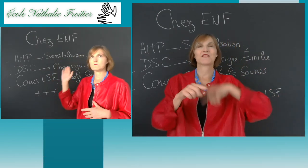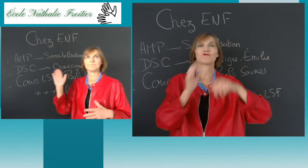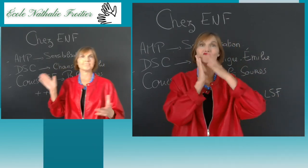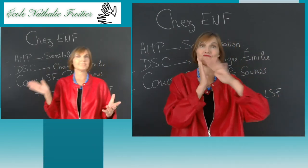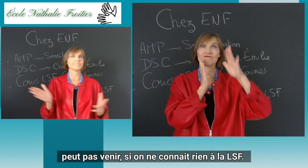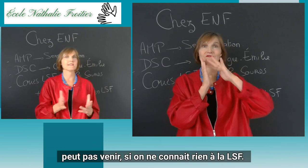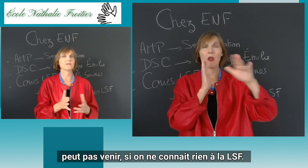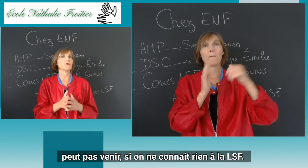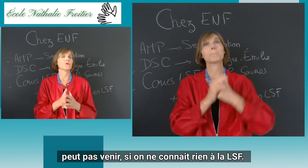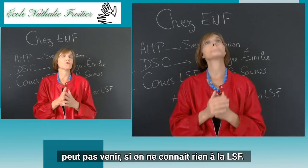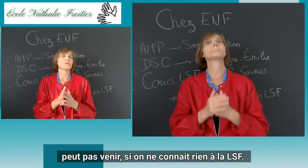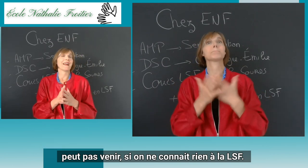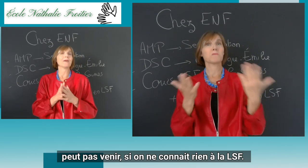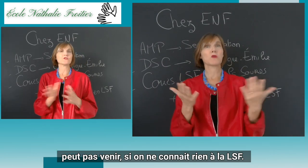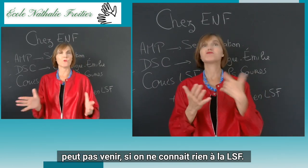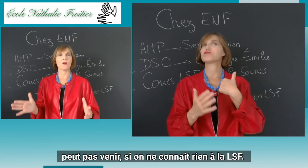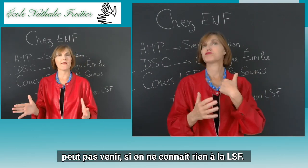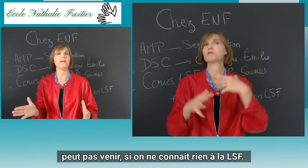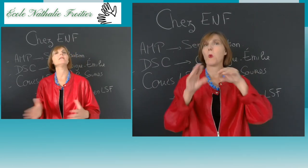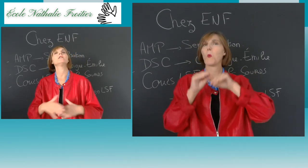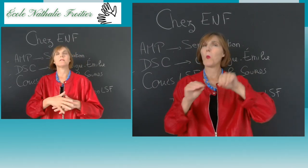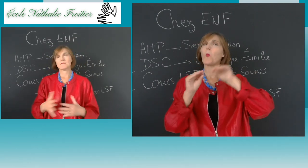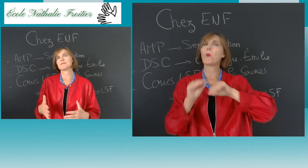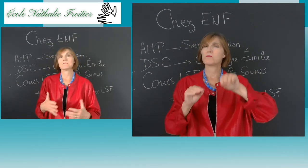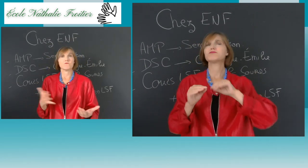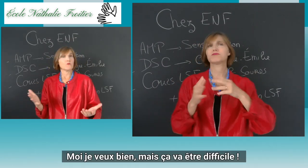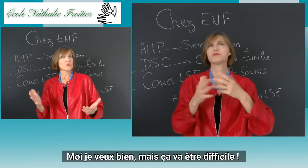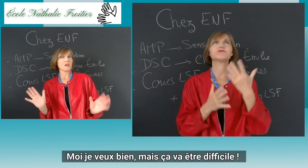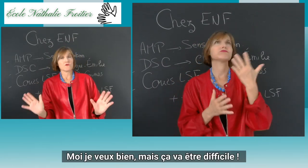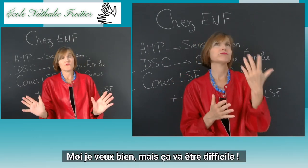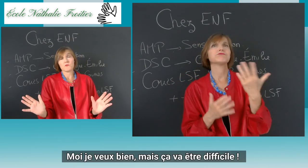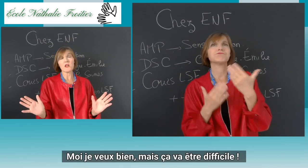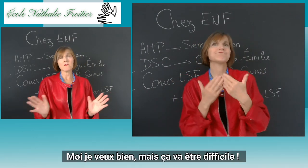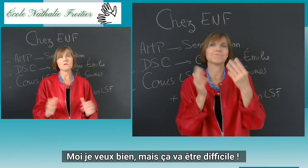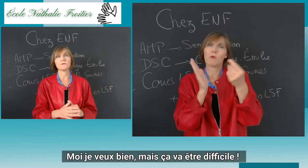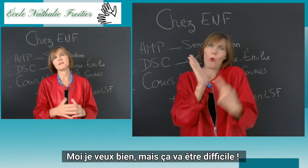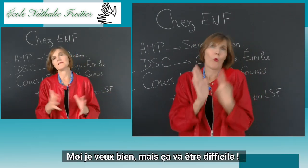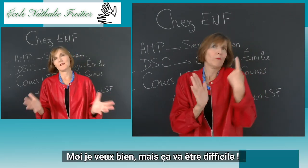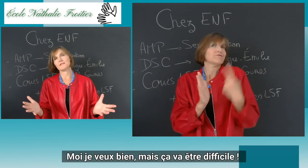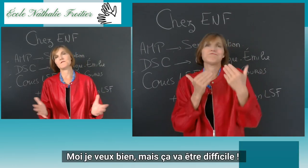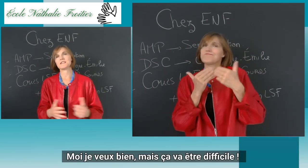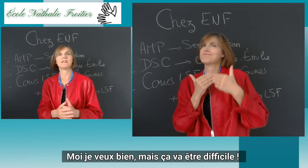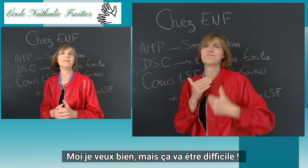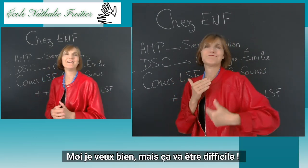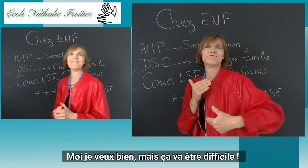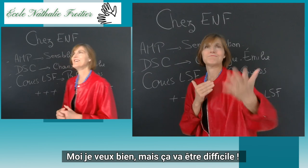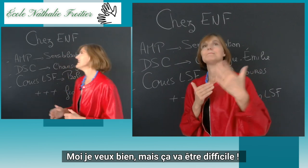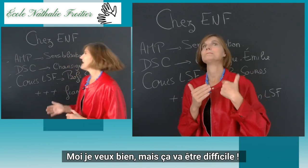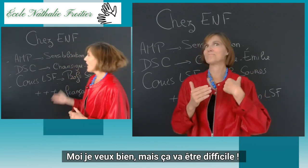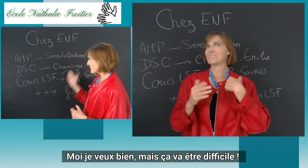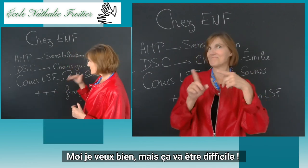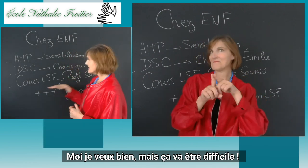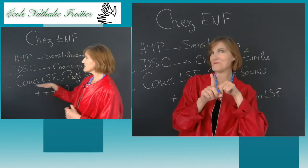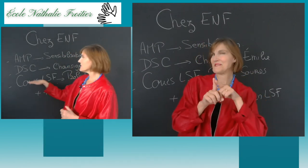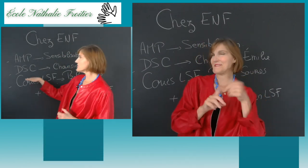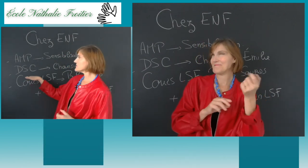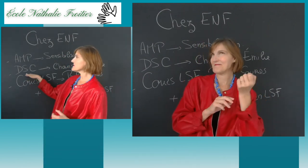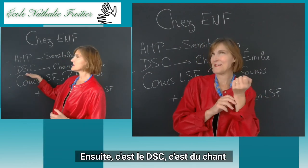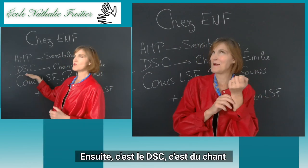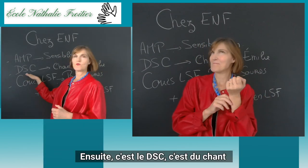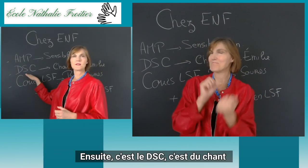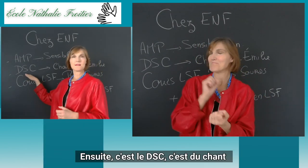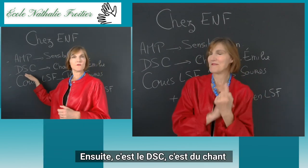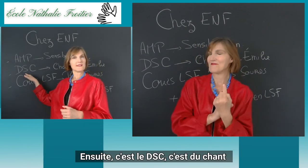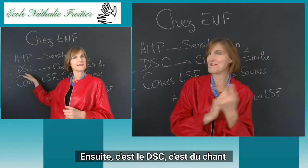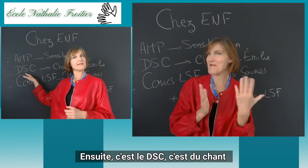si on ne connait absolument rien moi j'allonge bien mais ça va être difficile ensuite le